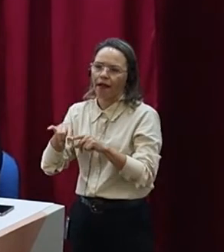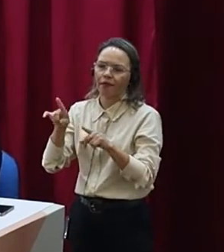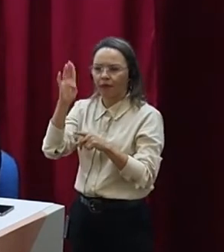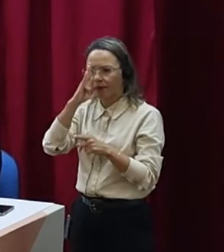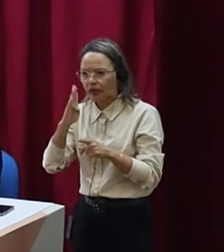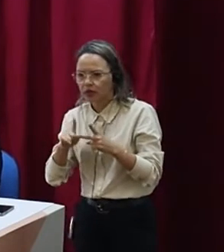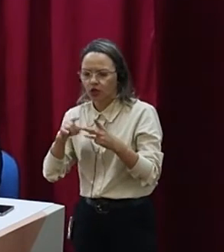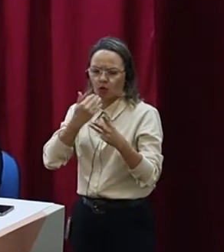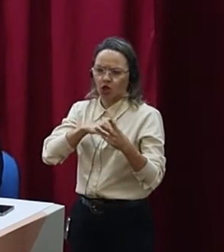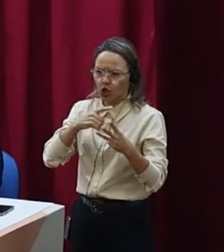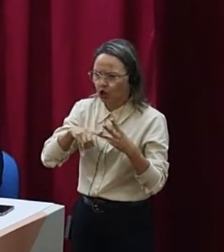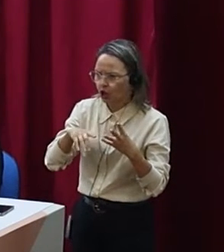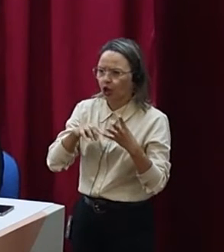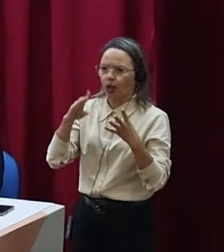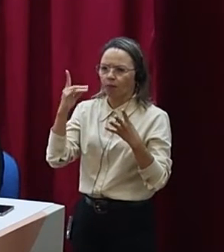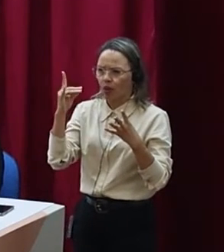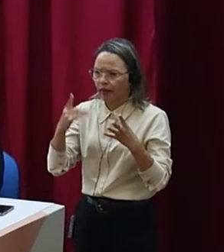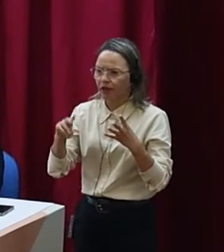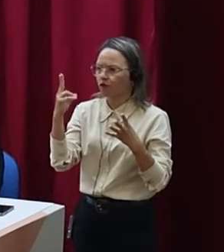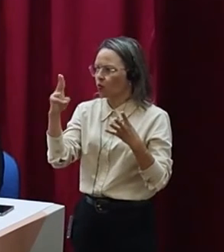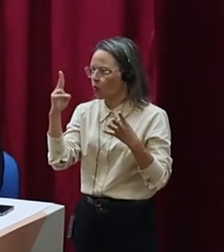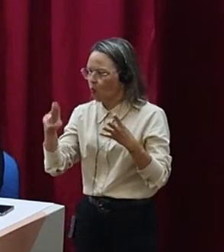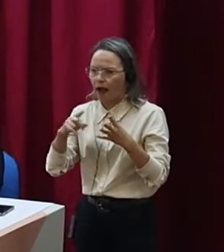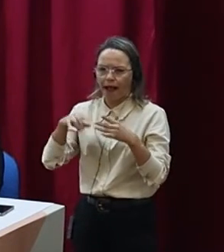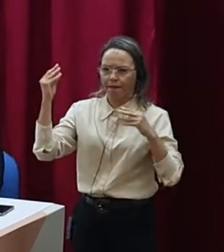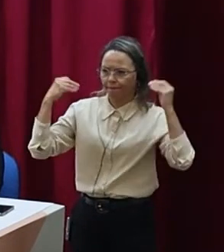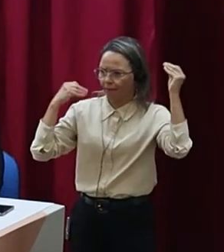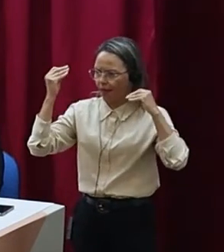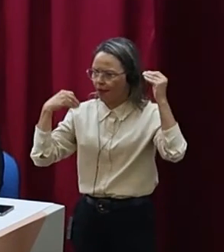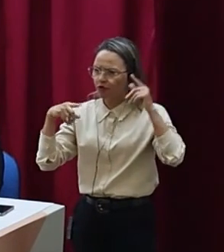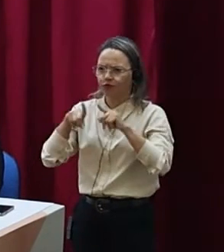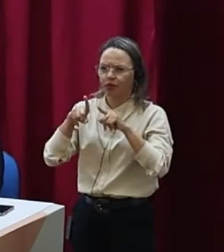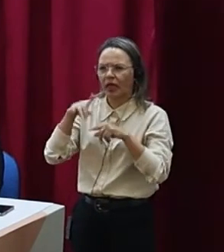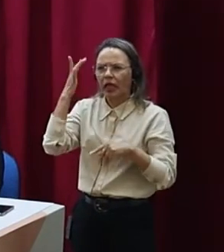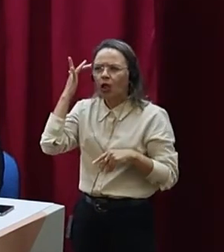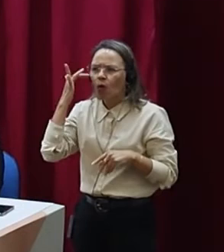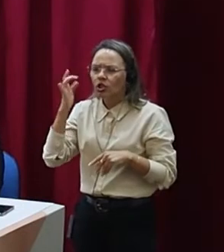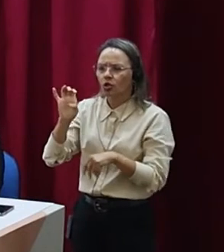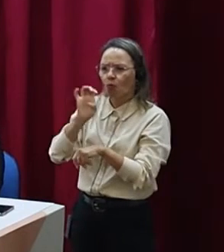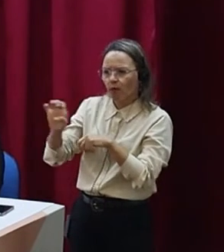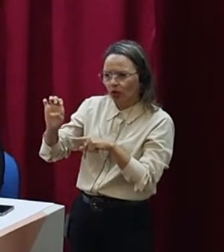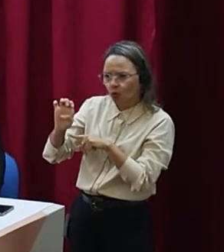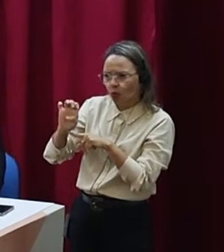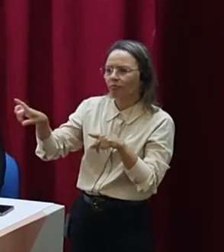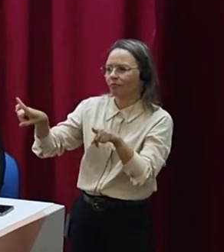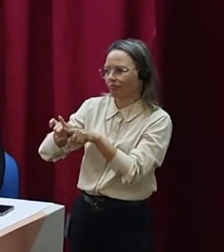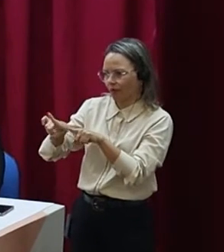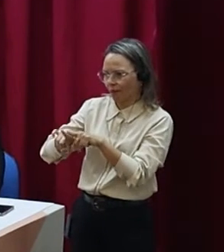Argentina, Bolivia, Uruguay, México y creo que Ecuador. Entonces es cierto eso, o sea,